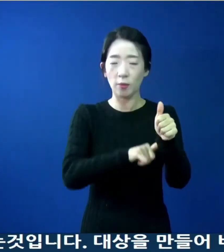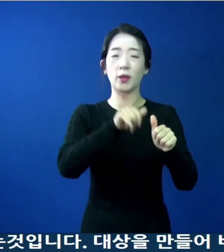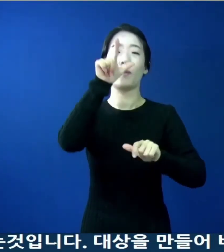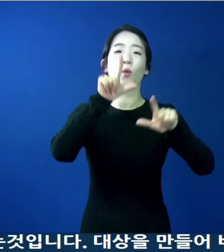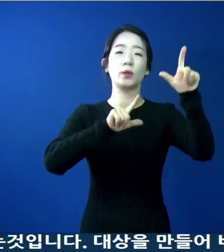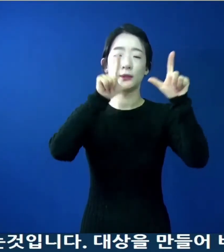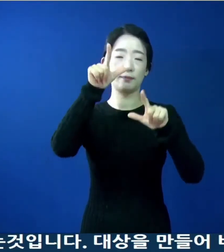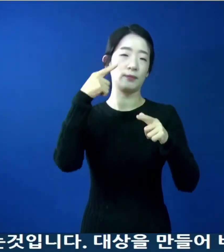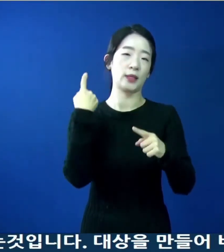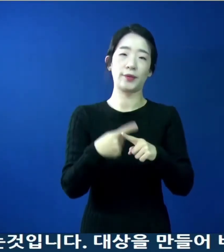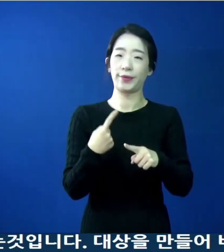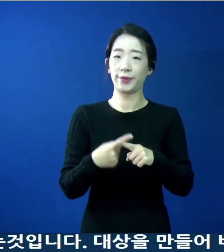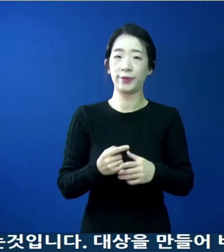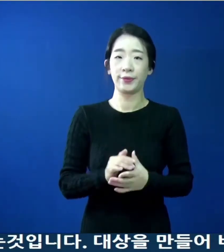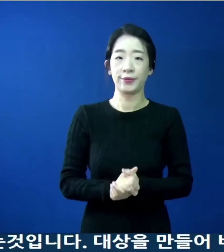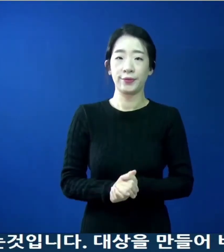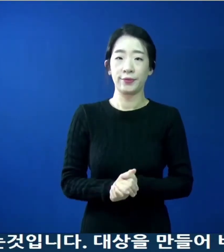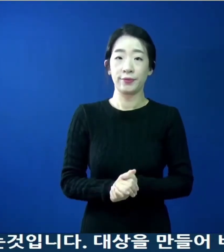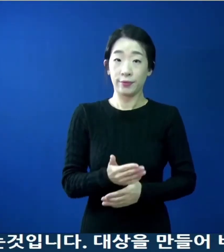모습이죠. 여러분 어떠십니까?